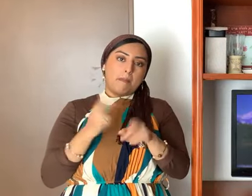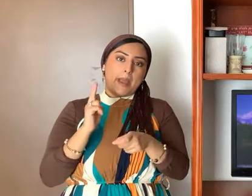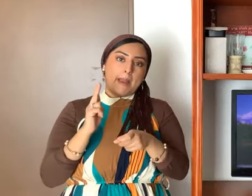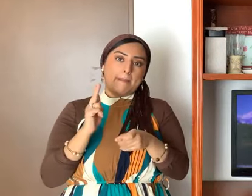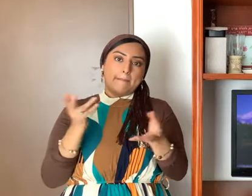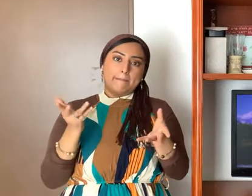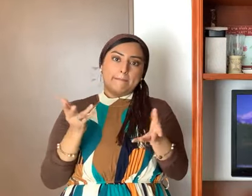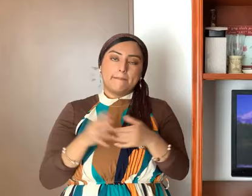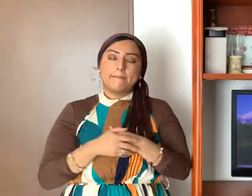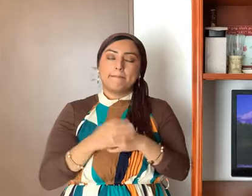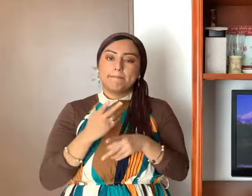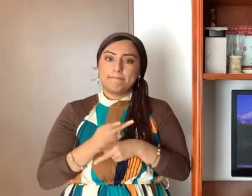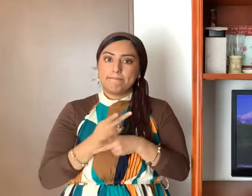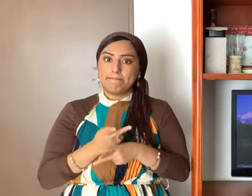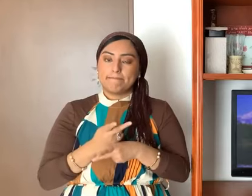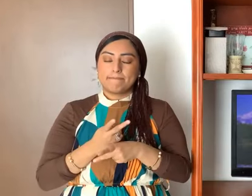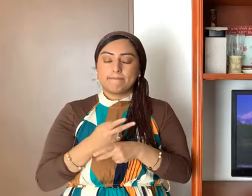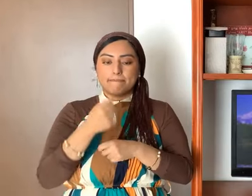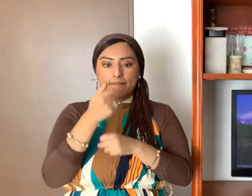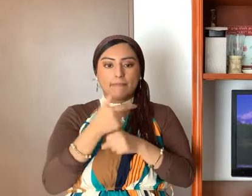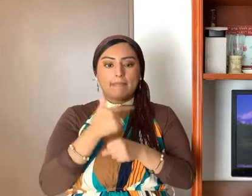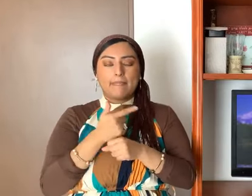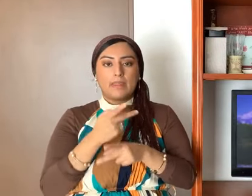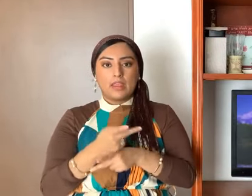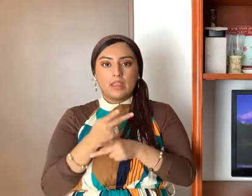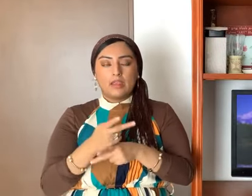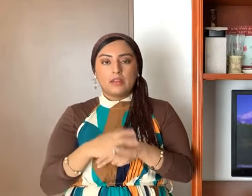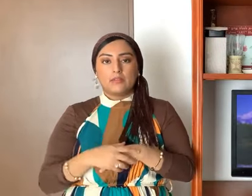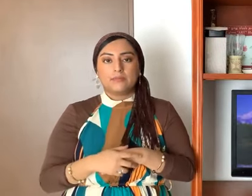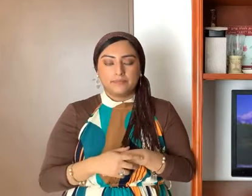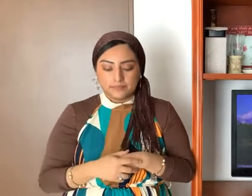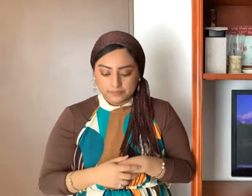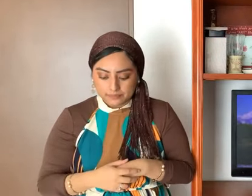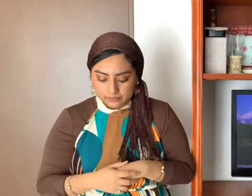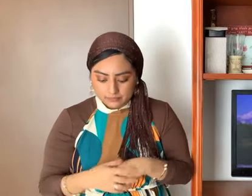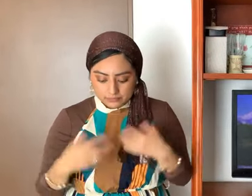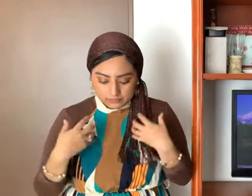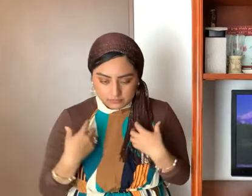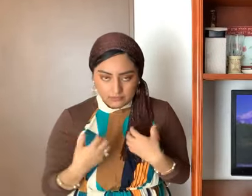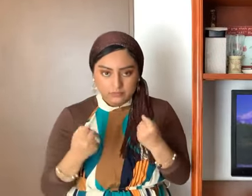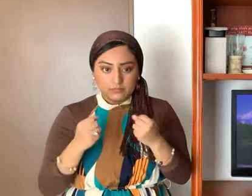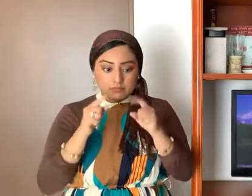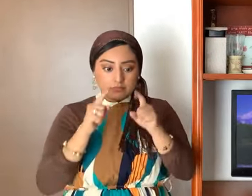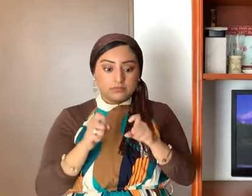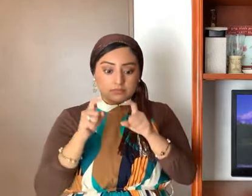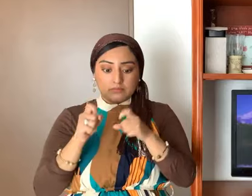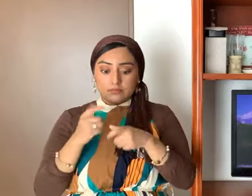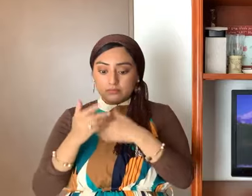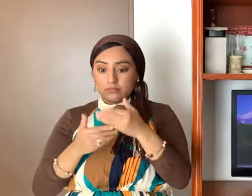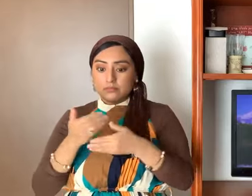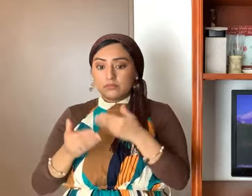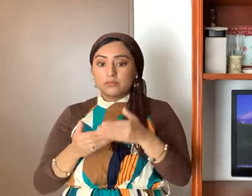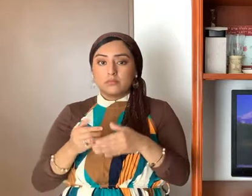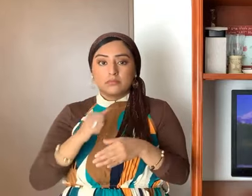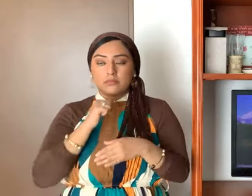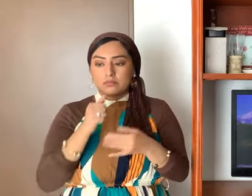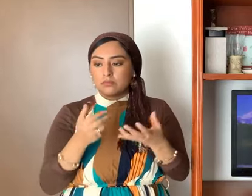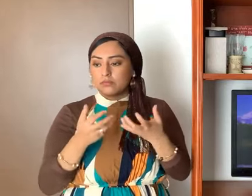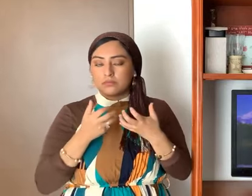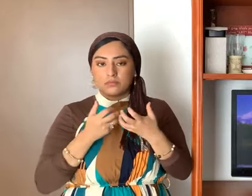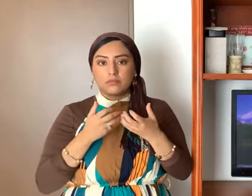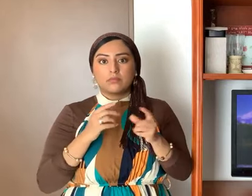apostatan. Tengan mucho cuidado, tengamos todos mucho cuidado. Hay que animarse, las pruebas que pasamos no las queremos,